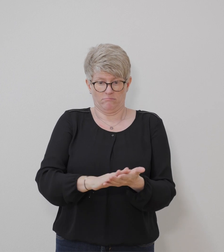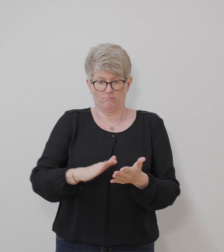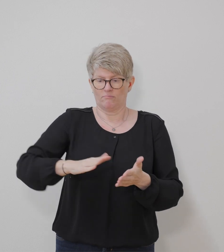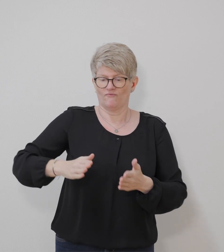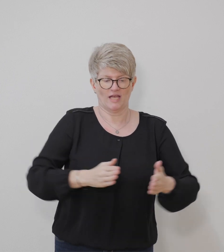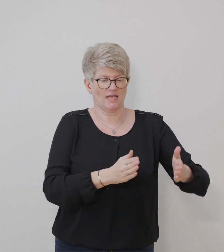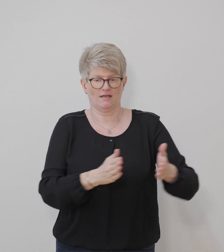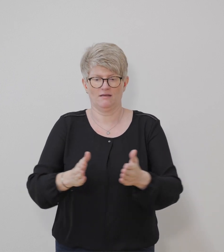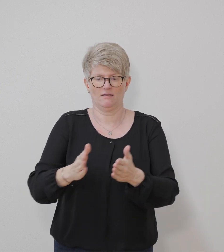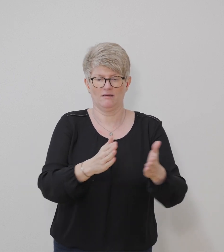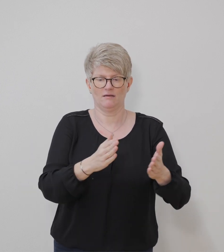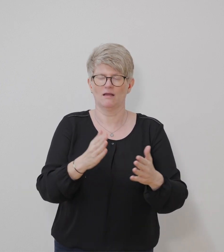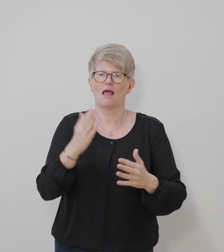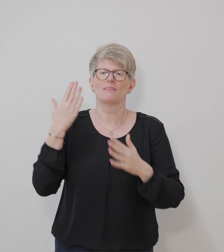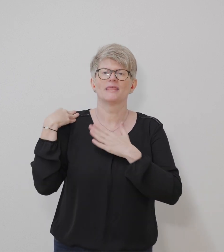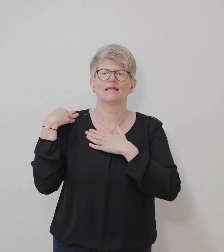mehr.